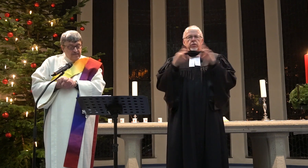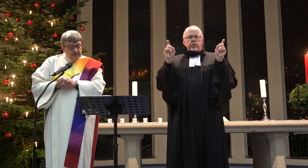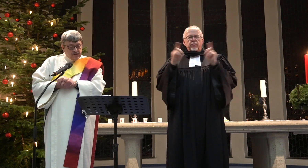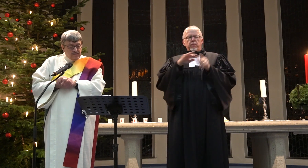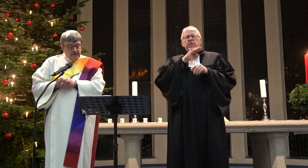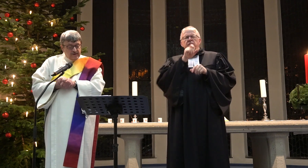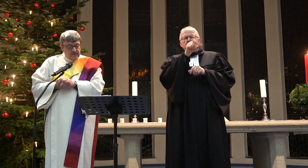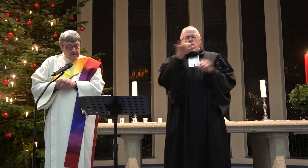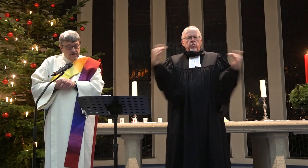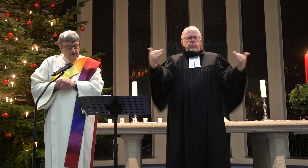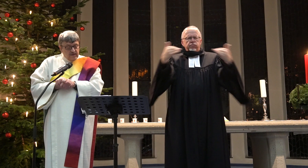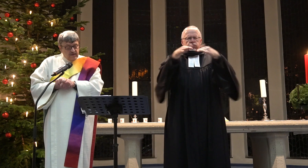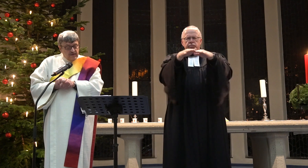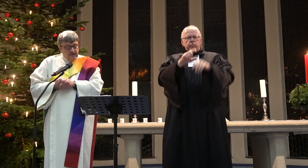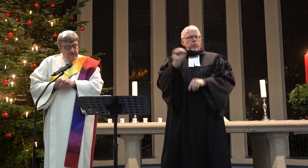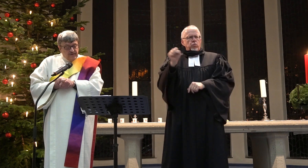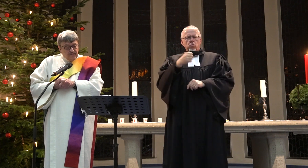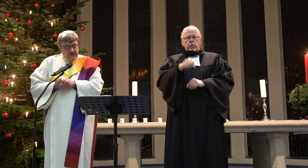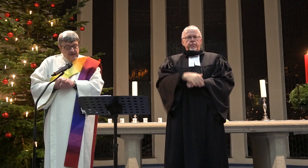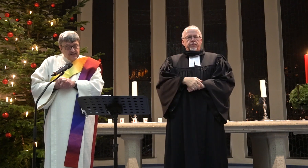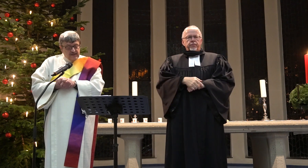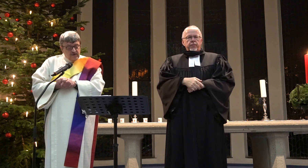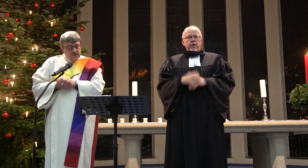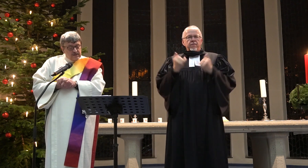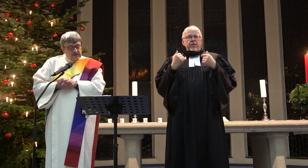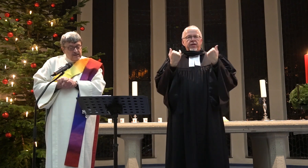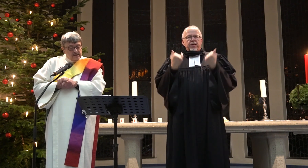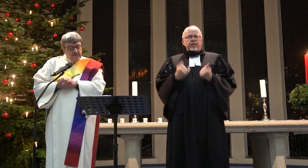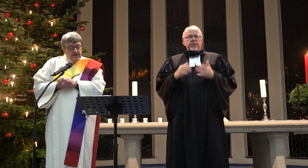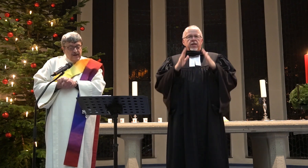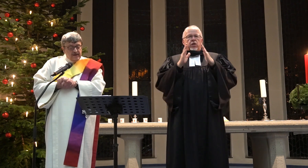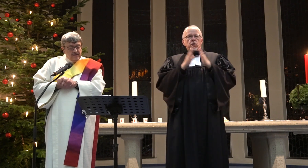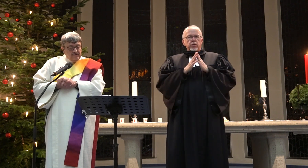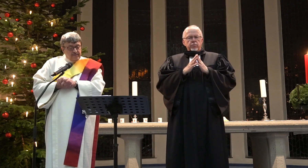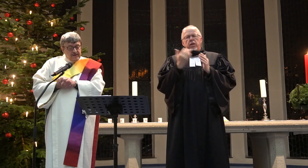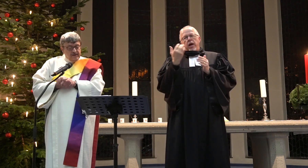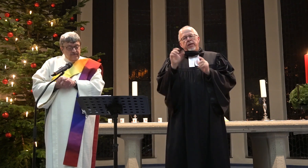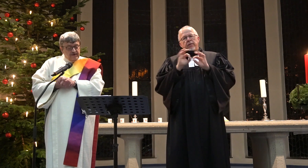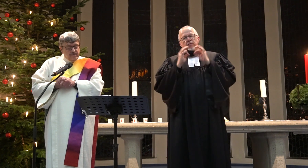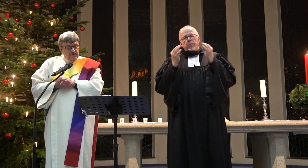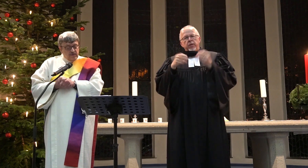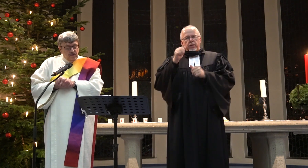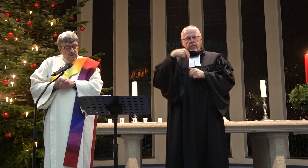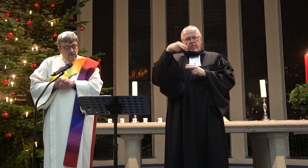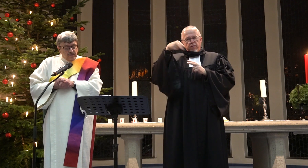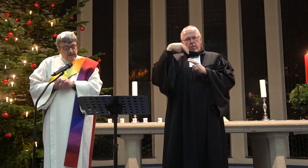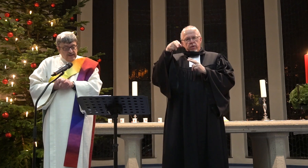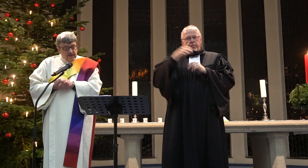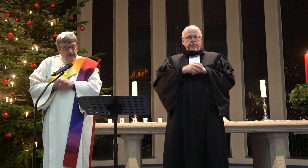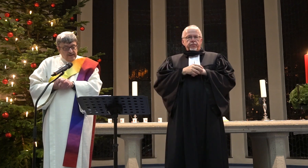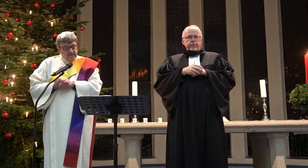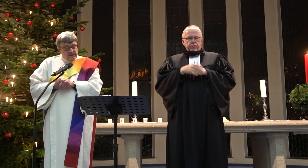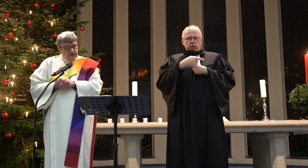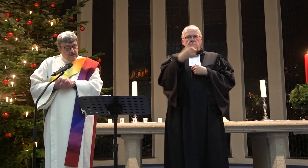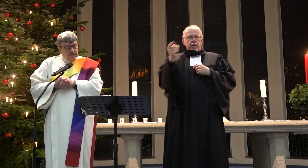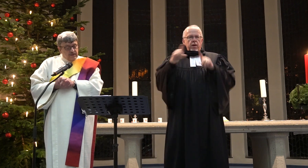vielen Menschen feiern. Wir jetzt den Gottesdienst mit einigen Familien filmen und ihr